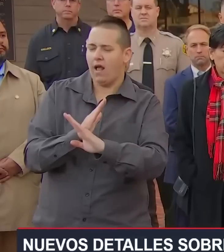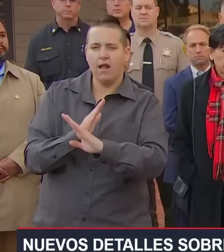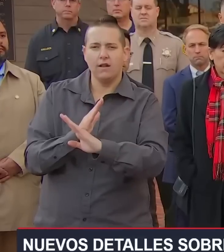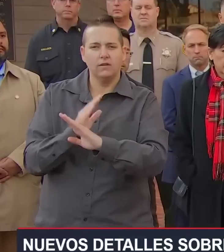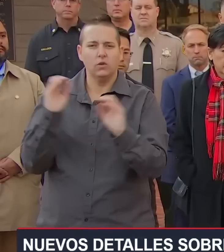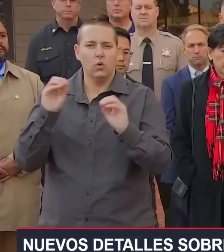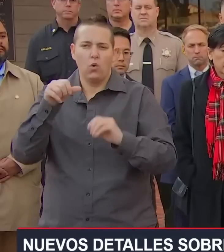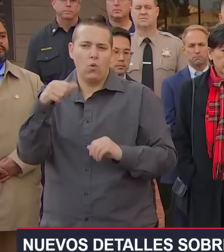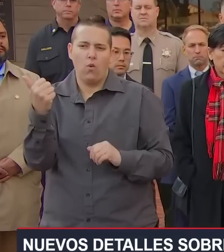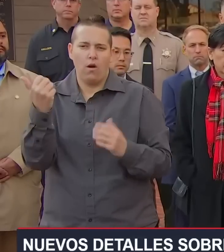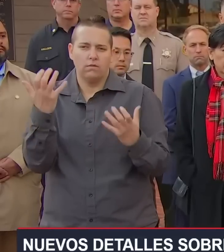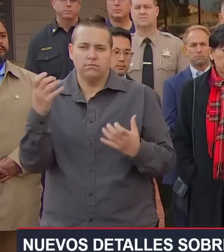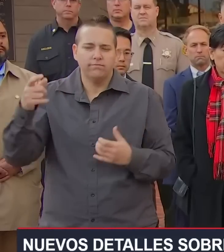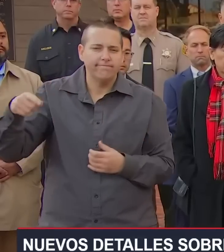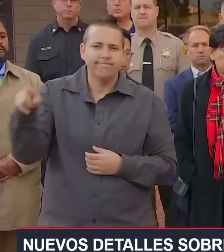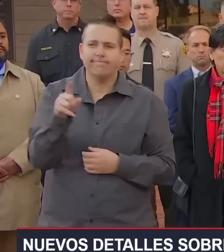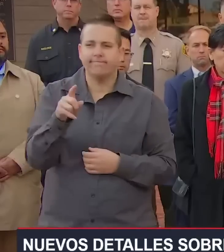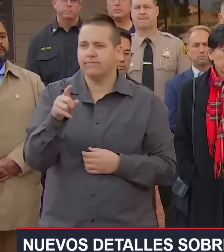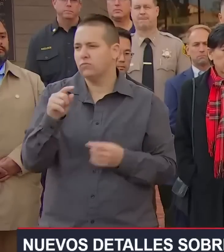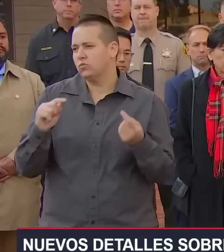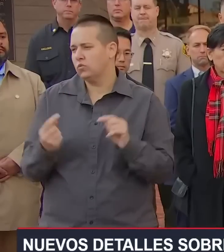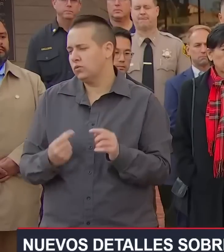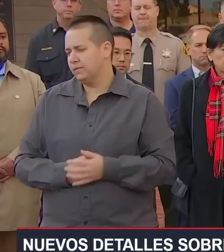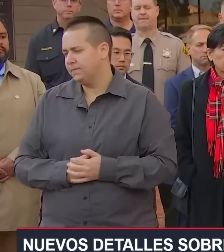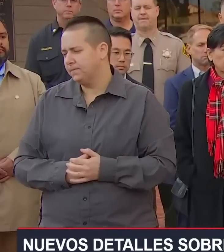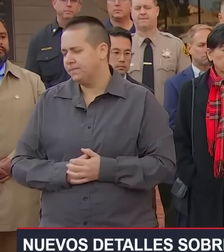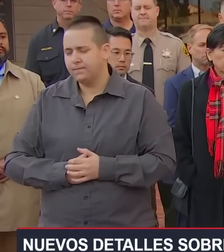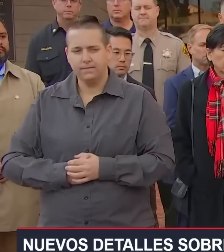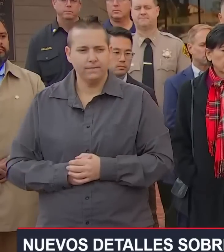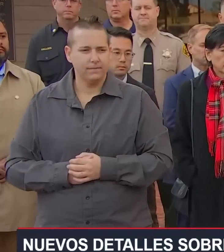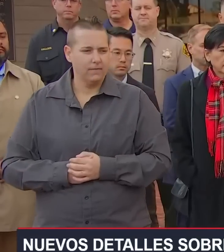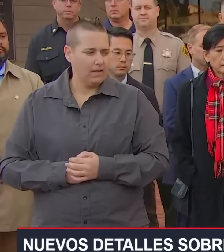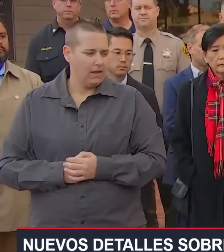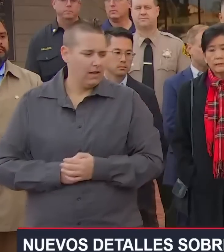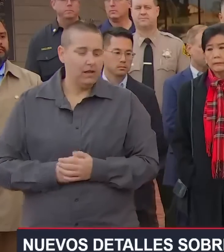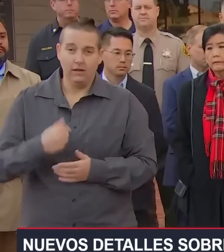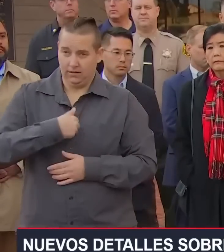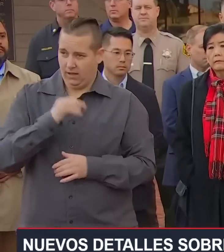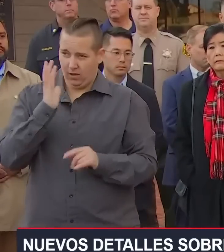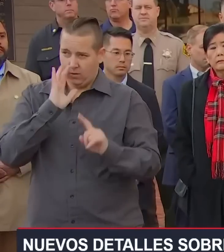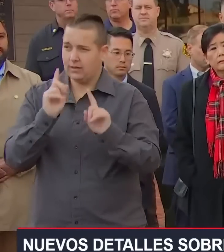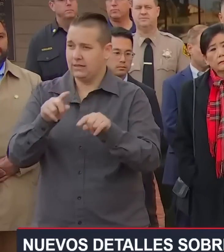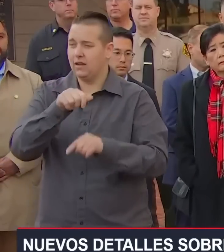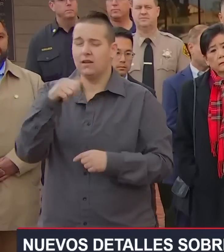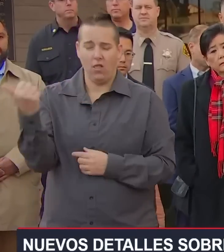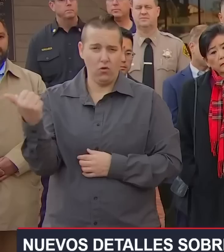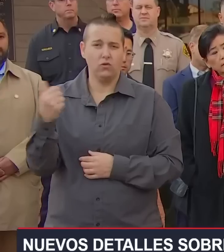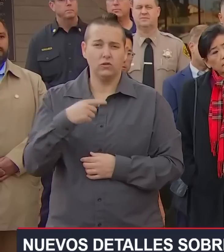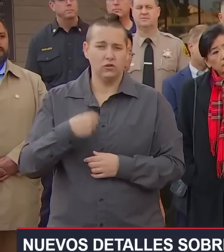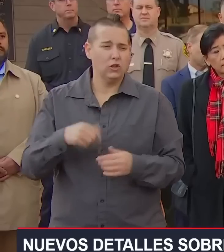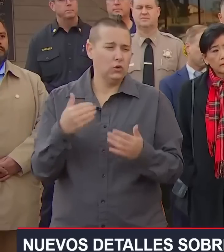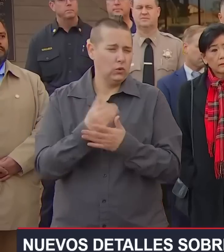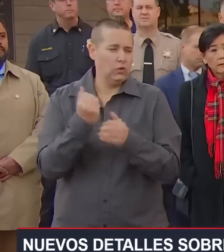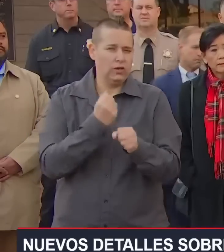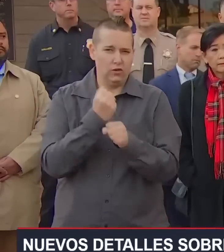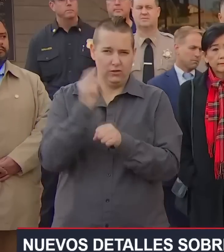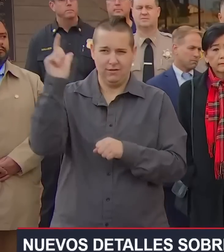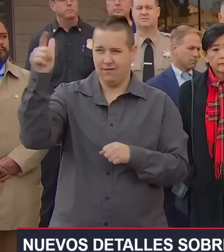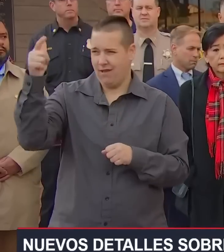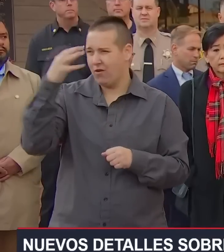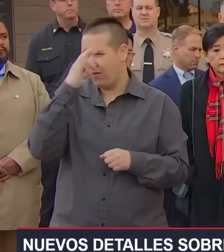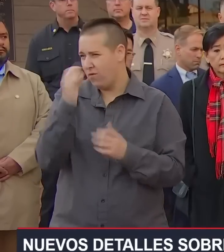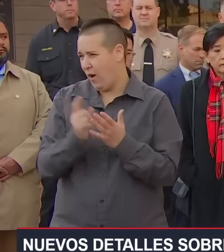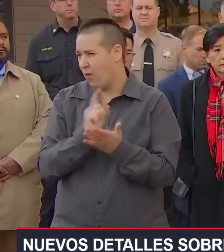estamos tomando todas las precauciones posibles no queremos que otras personas resulten lesionadas de